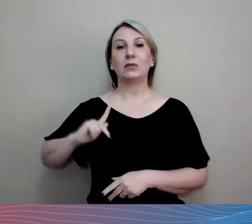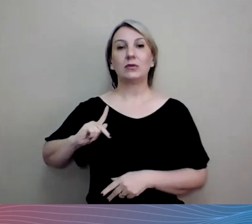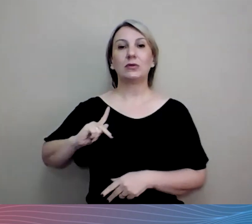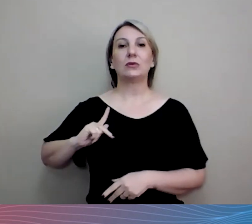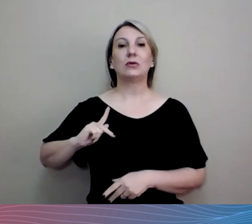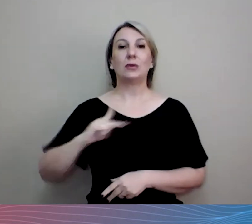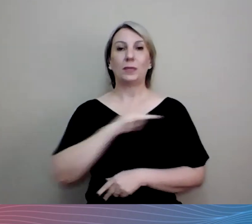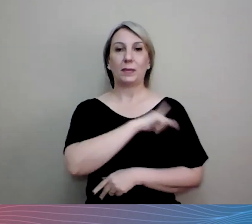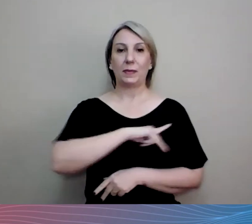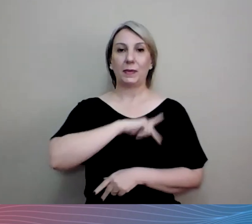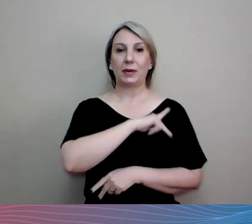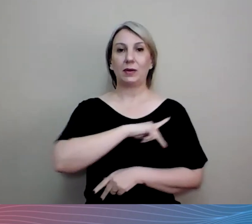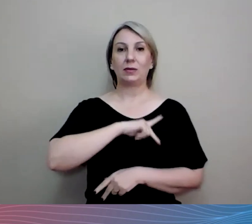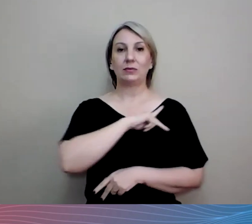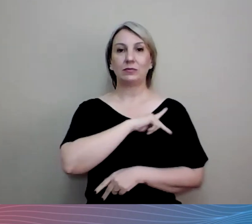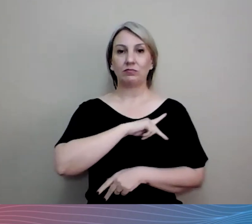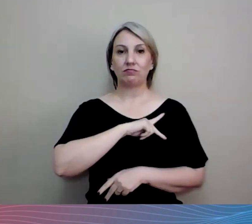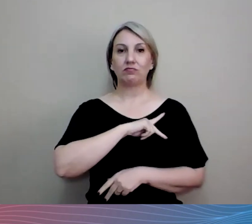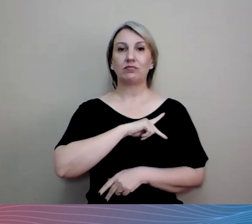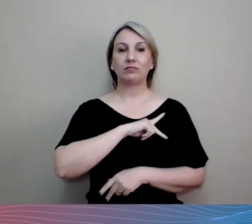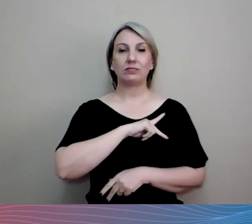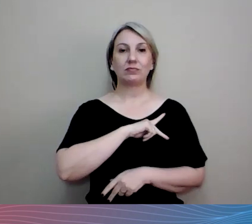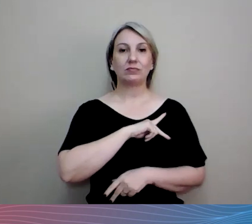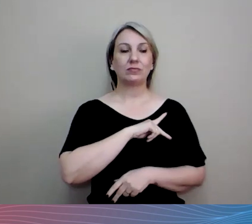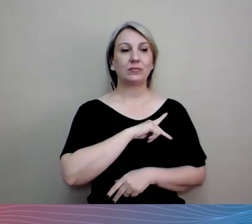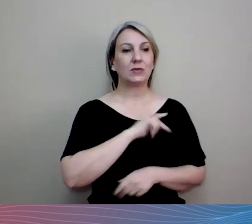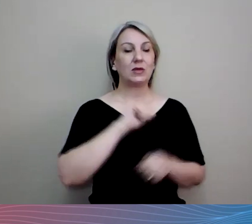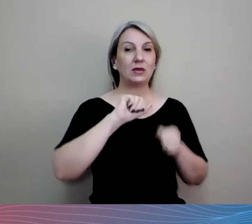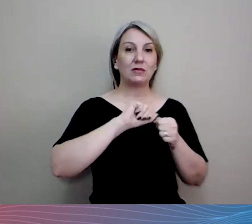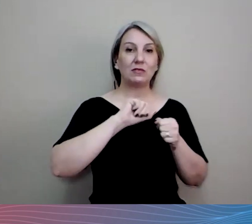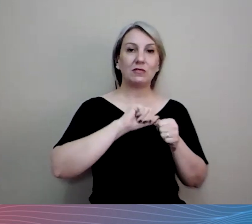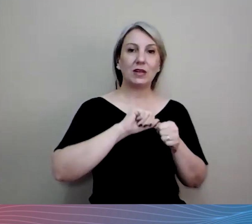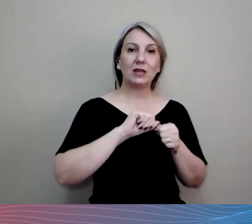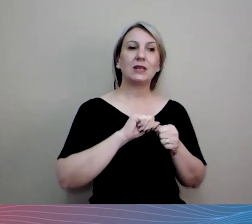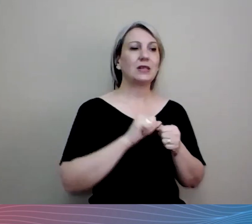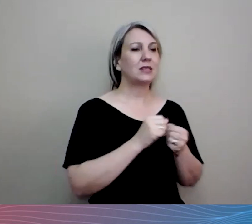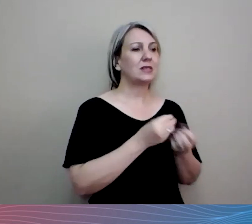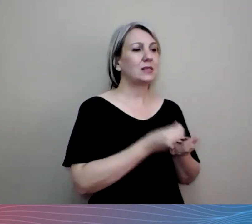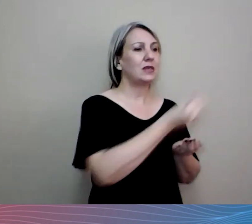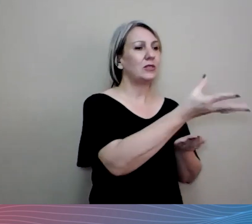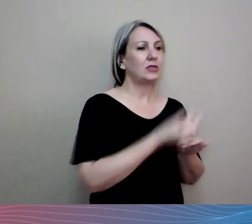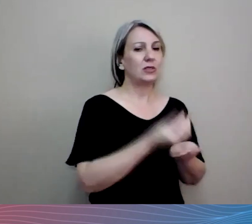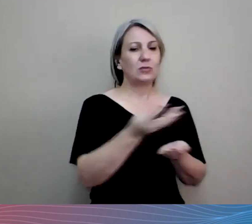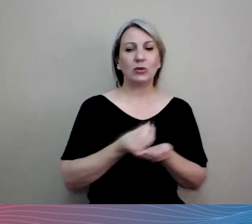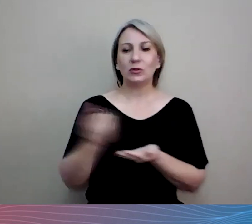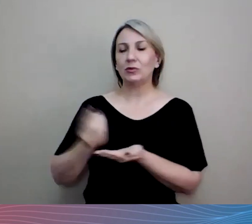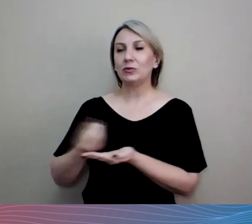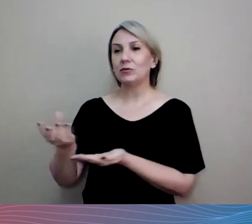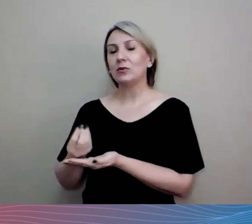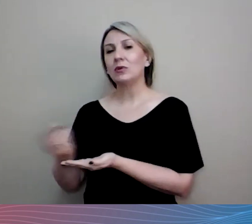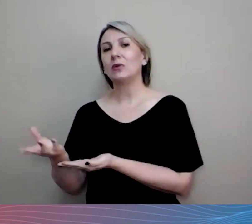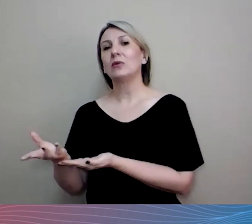dispensador, como aquele que dispensa as riquezas insondáveis de Cristo, dispensando